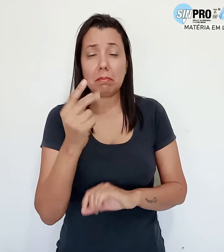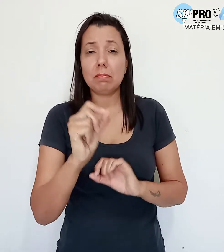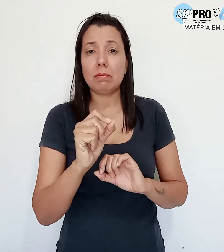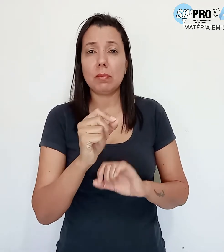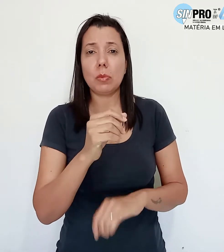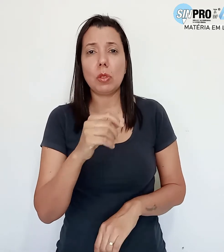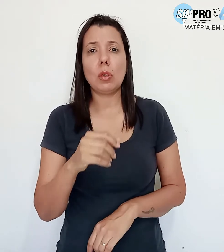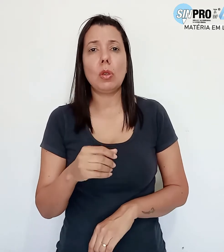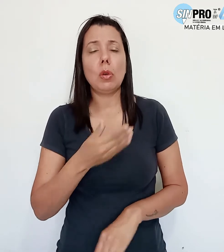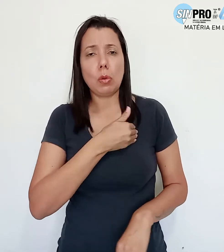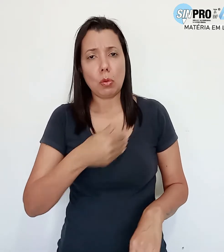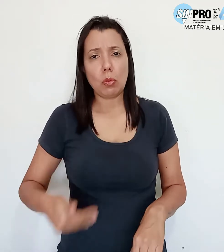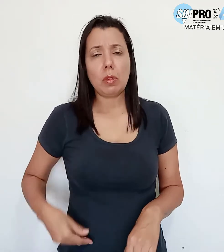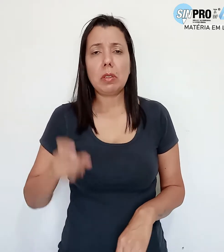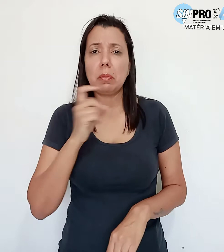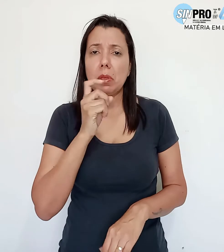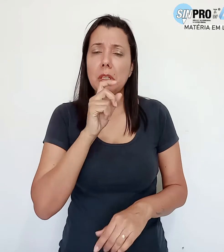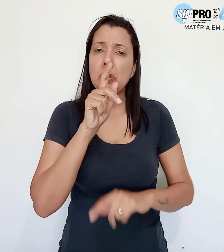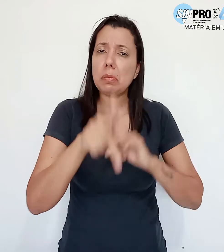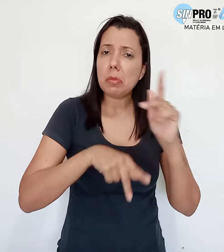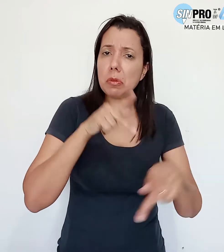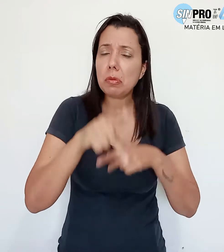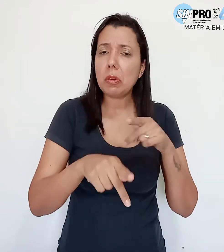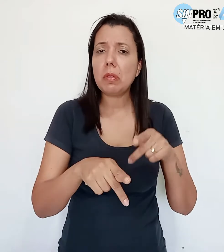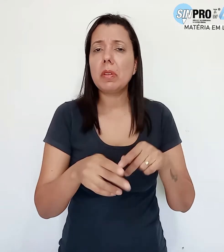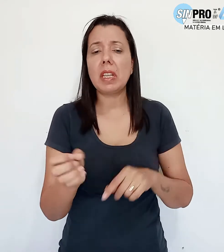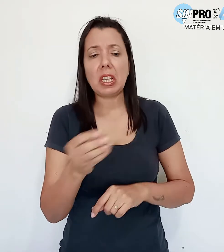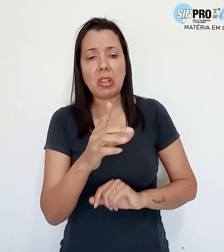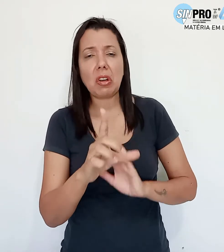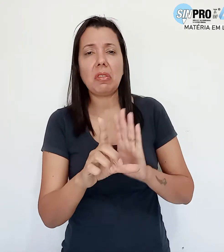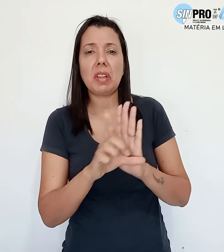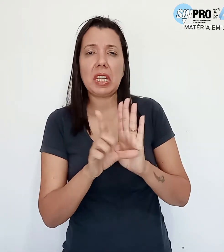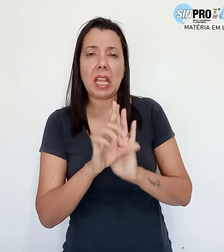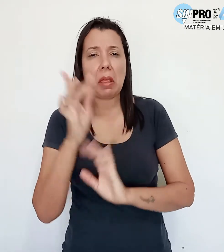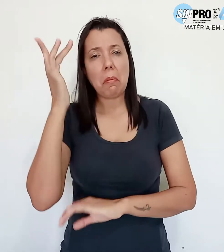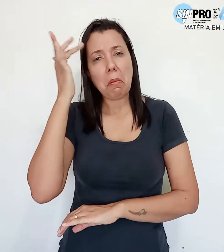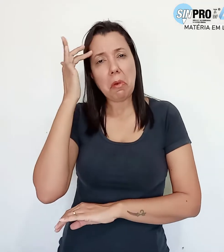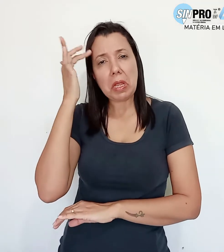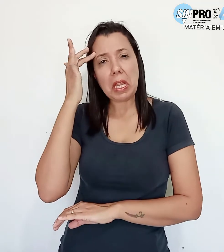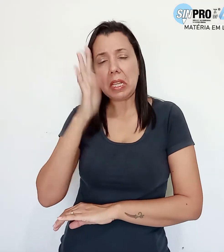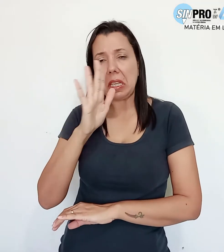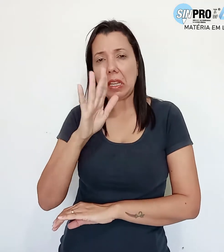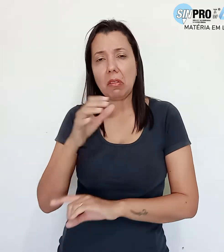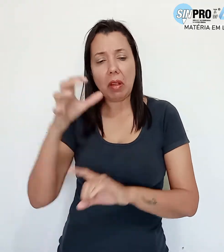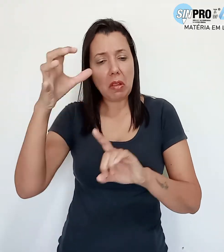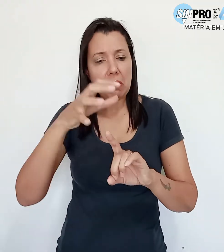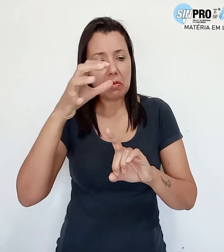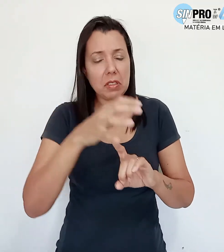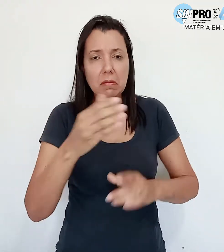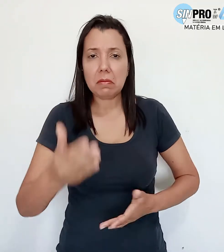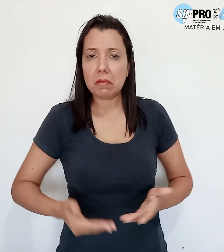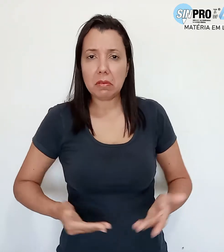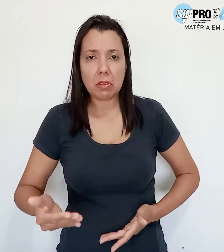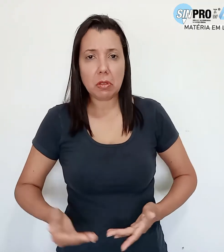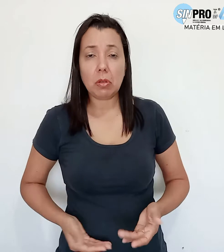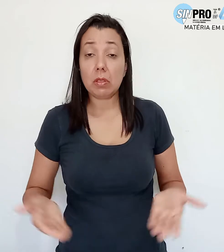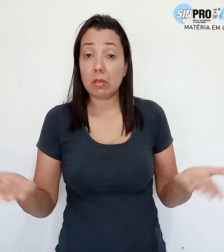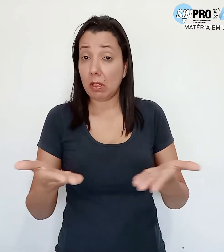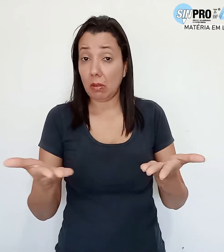o governo mente para o povo, dizendo que é uma reforma modernizadora que não vai atingir os servidores atuais. Isso